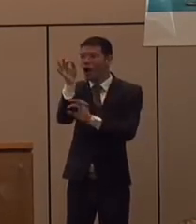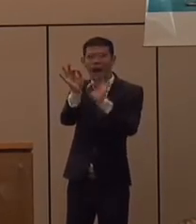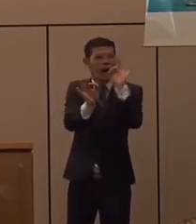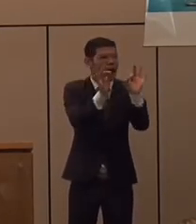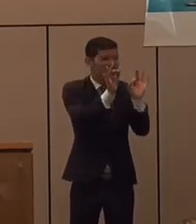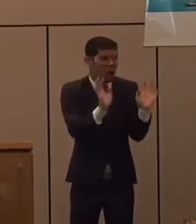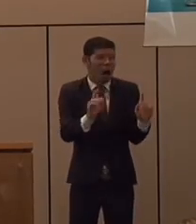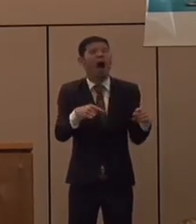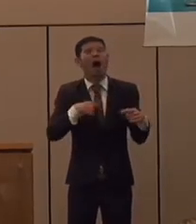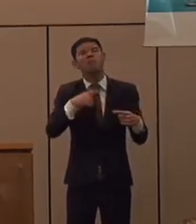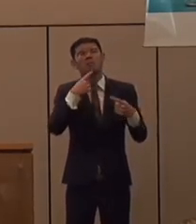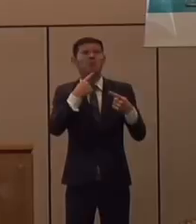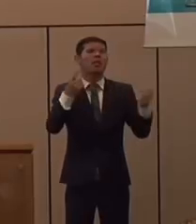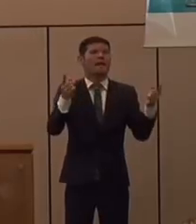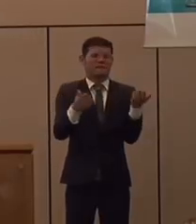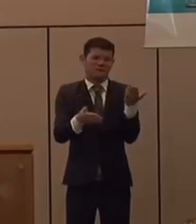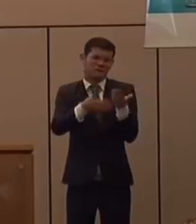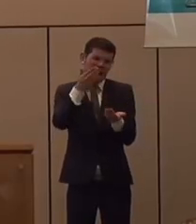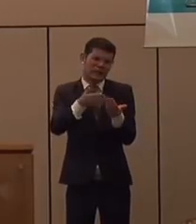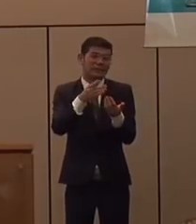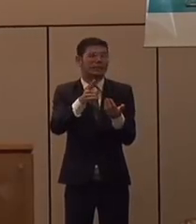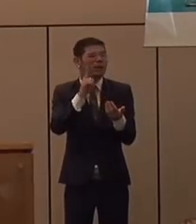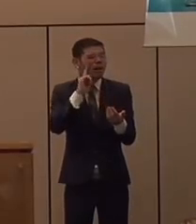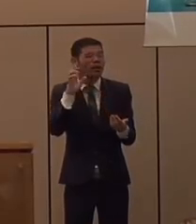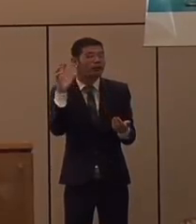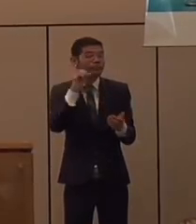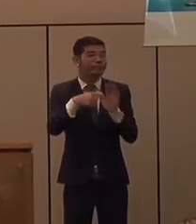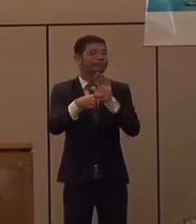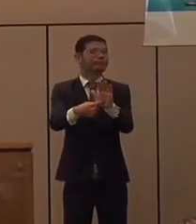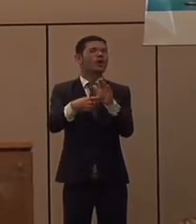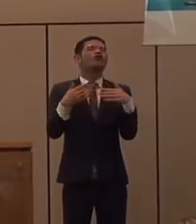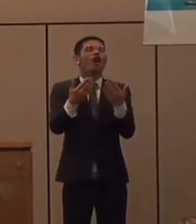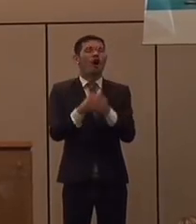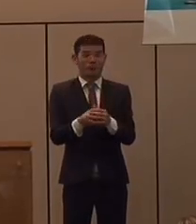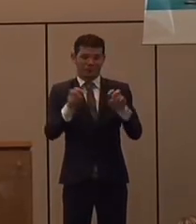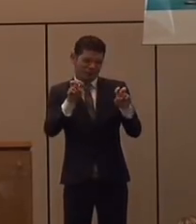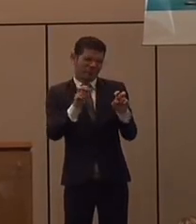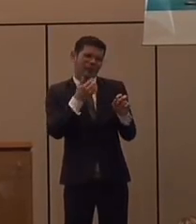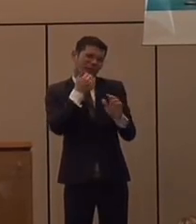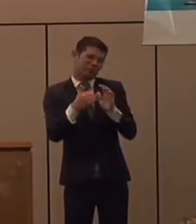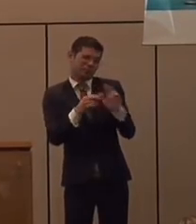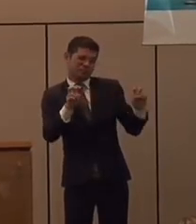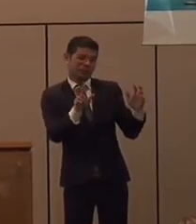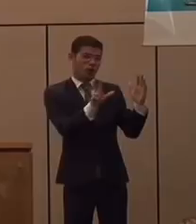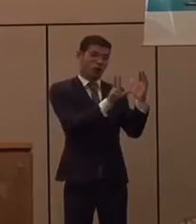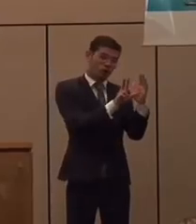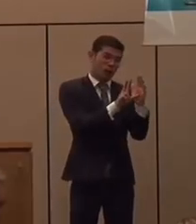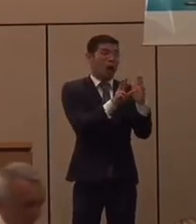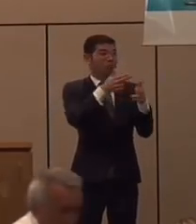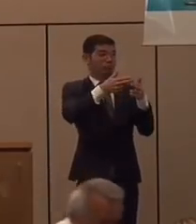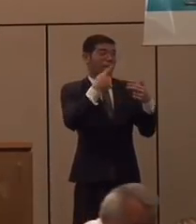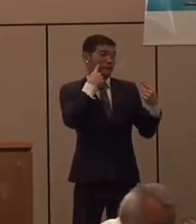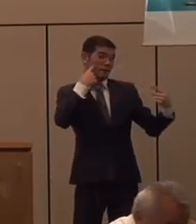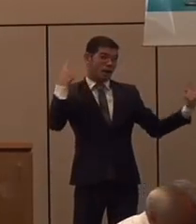lo bonito es demostrarlo y cuando tenemos testimonios de empresarios importantes en el país por ejemplo en la hotelería hoteles de nombres